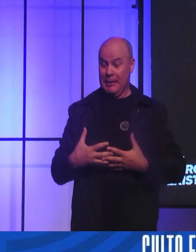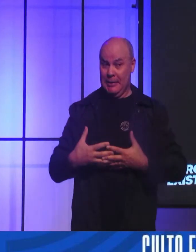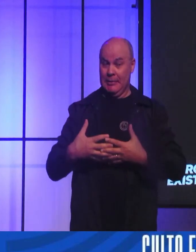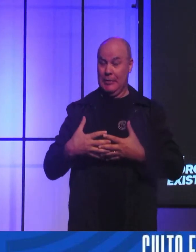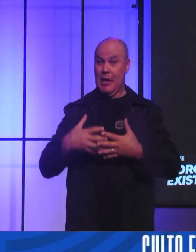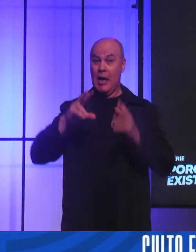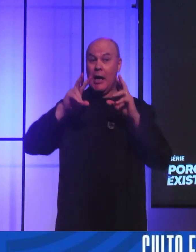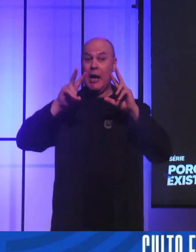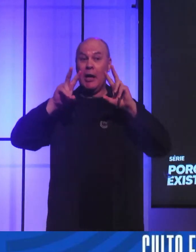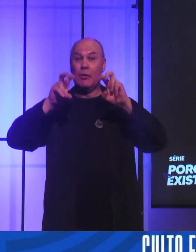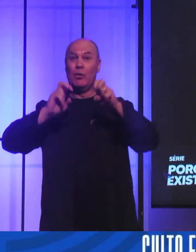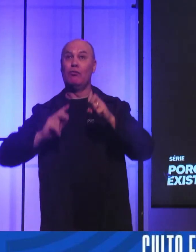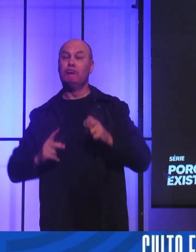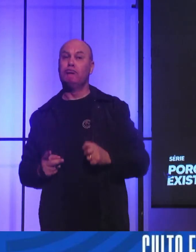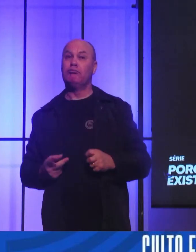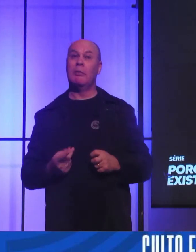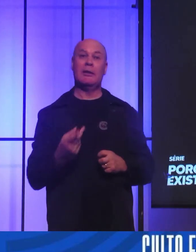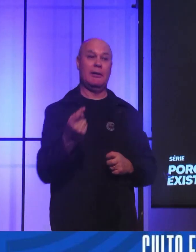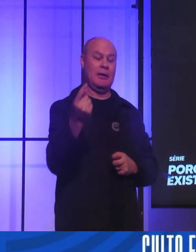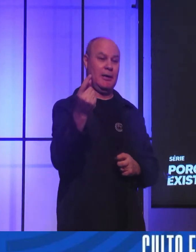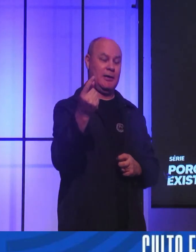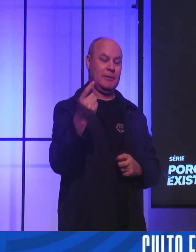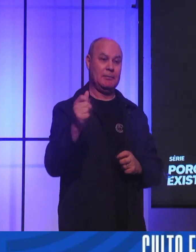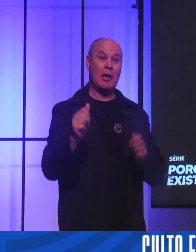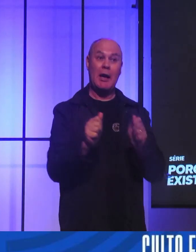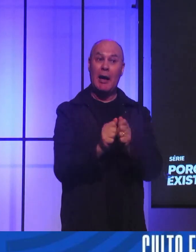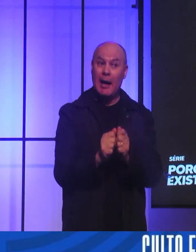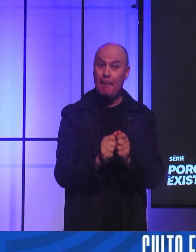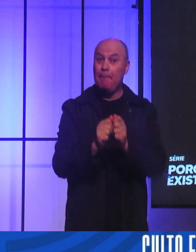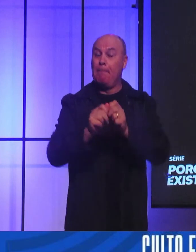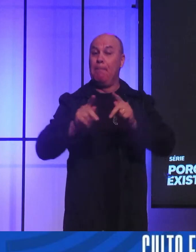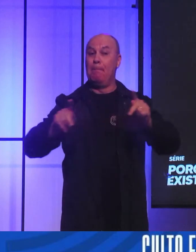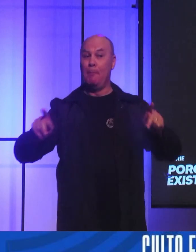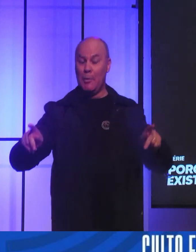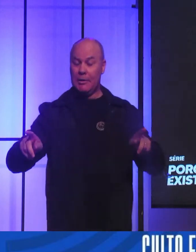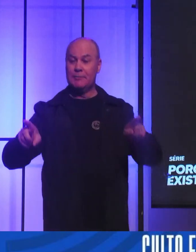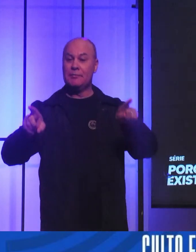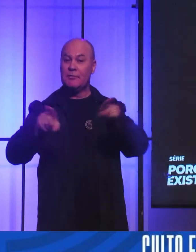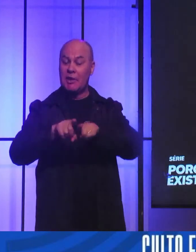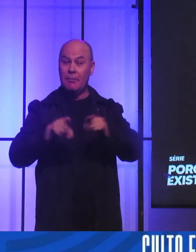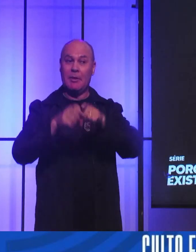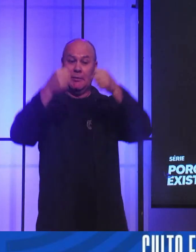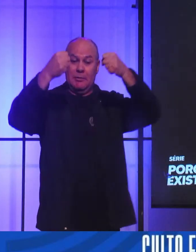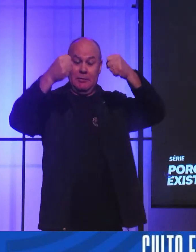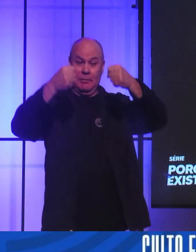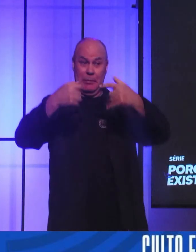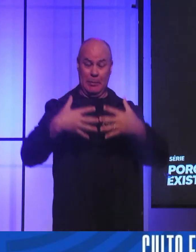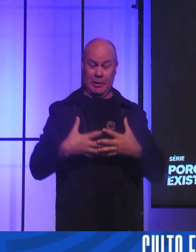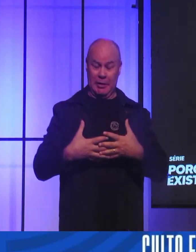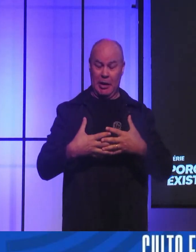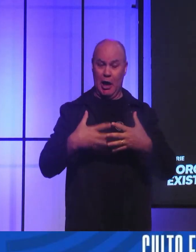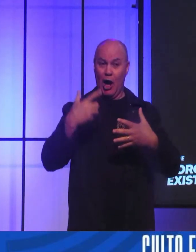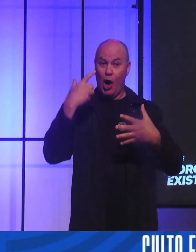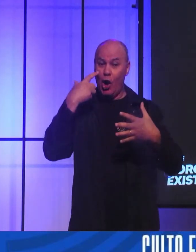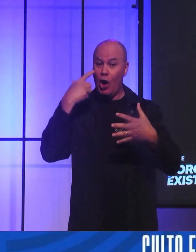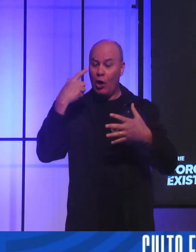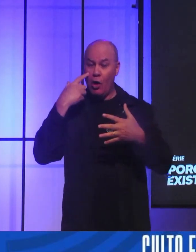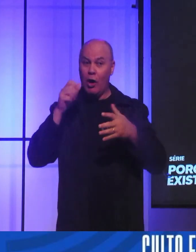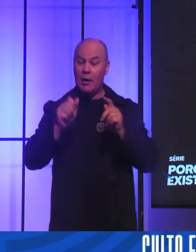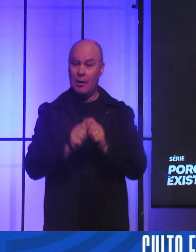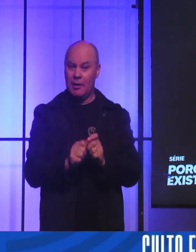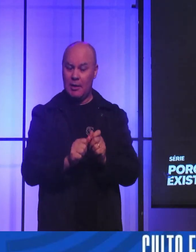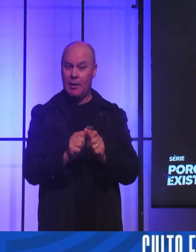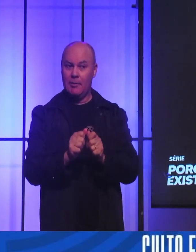eterna. Vejam o que Apocalipse nos diz a respeito, o que Apocalipse descreve, que sucederá com